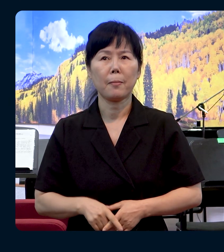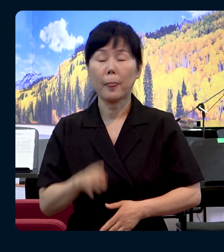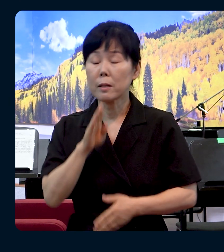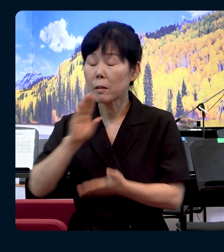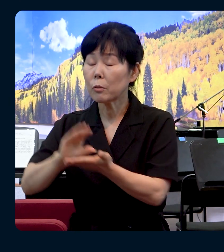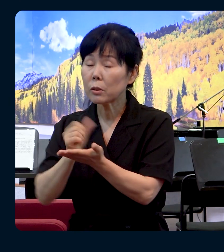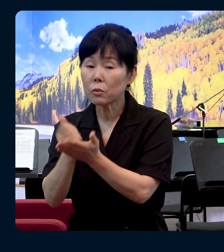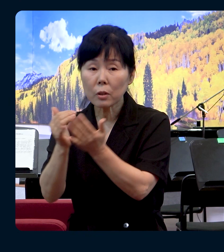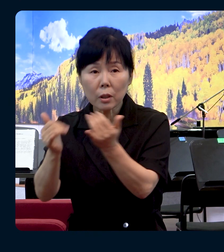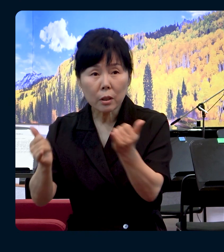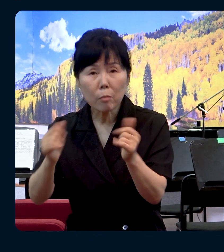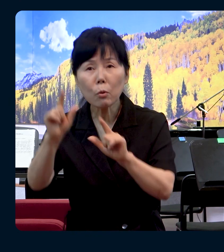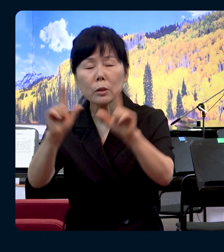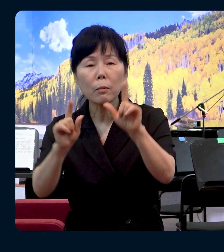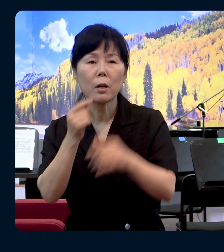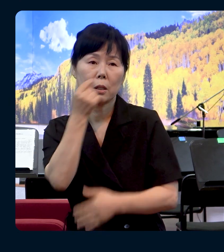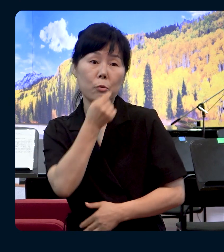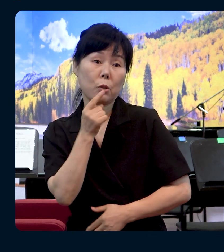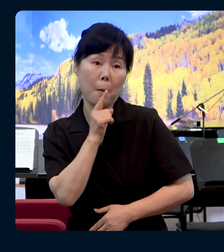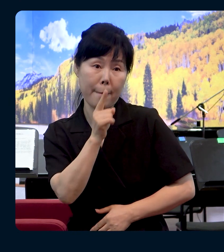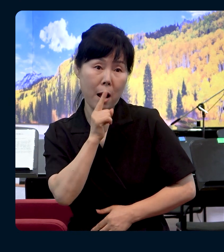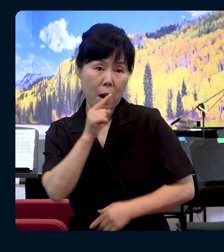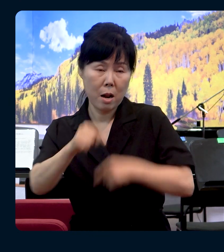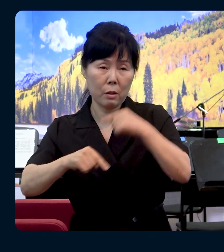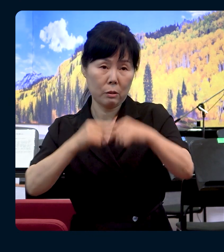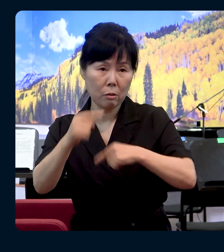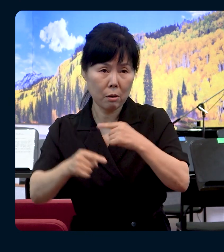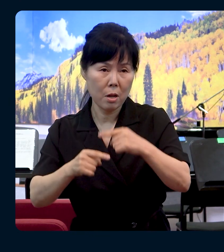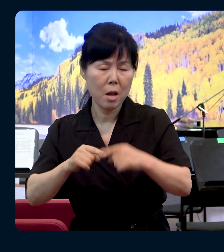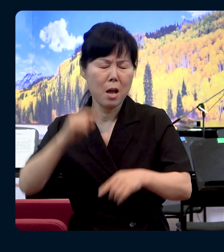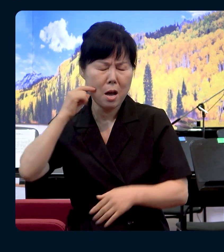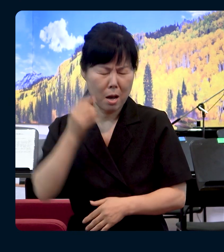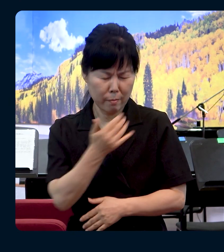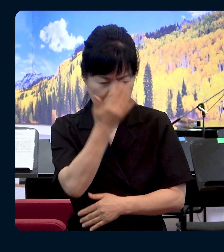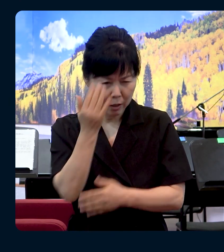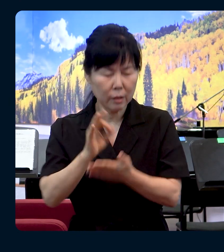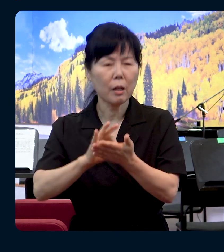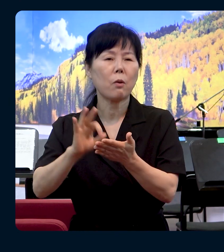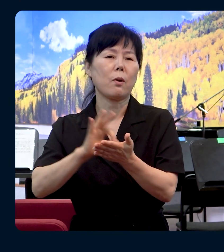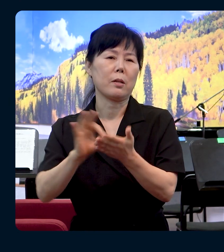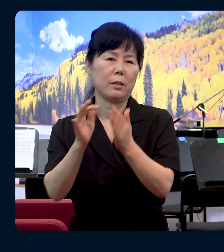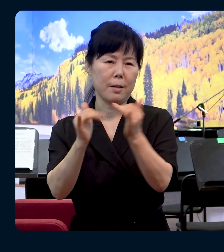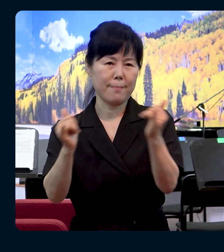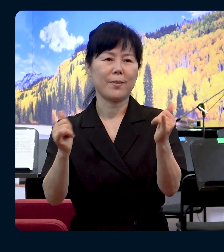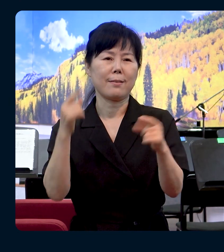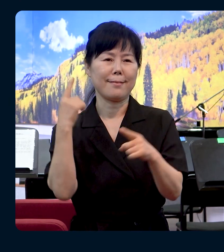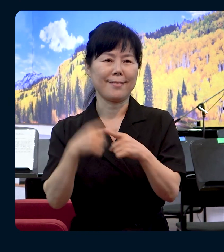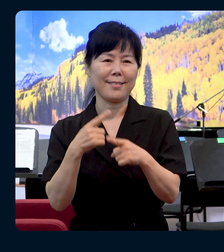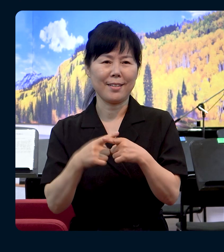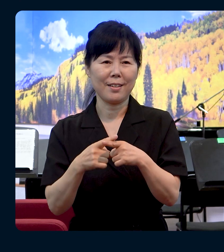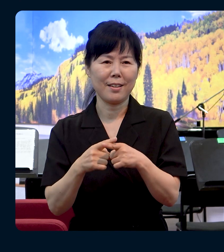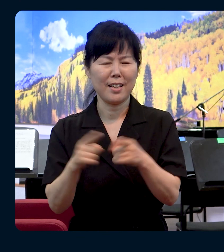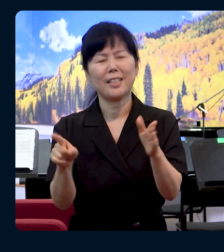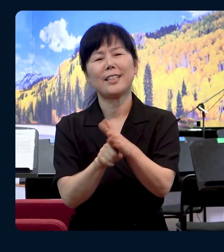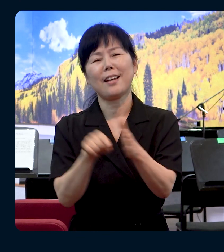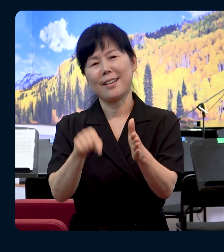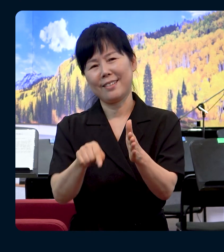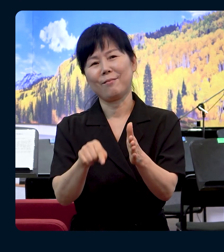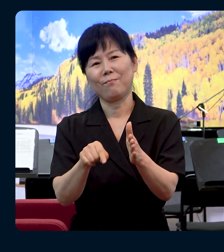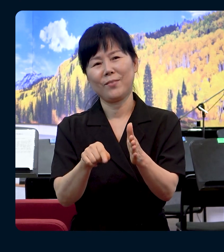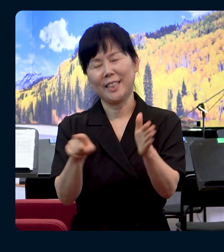참된 그리스도인은요, 입술의 권세를 아름답게 사용하는 사람이에요. 신앙은 거기에